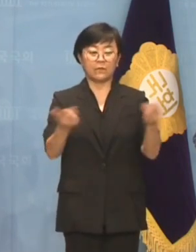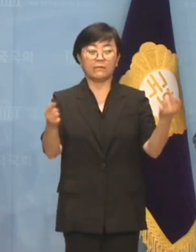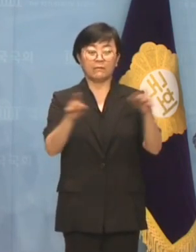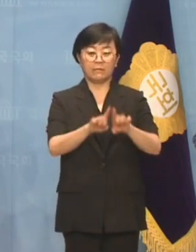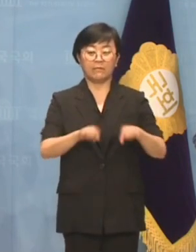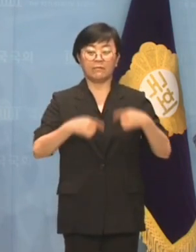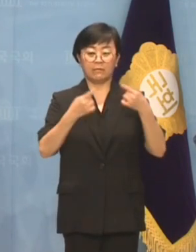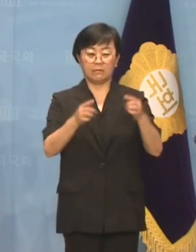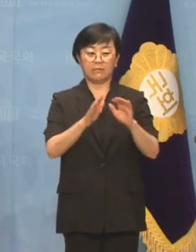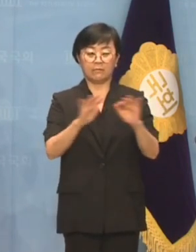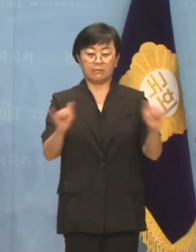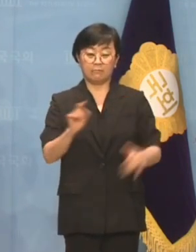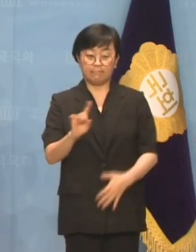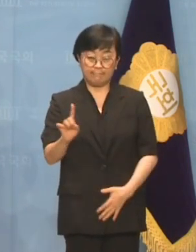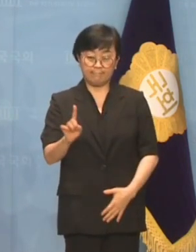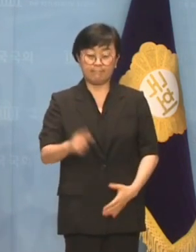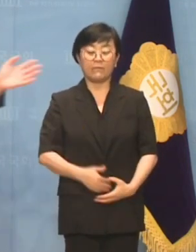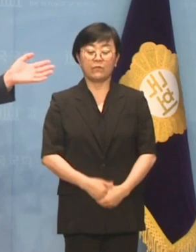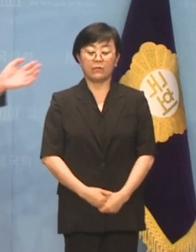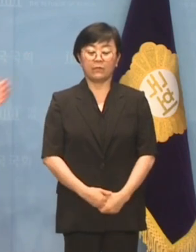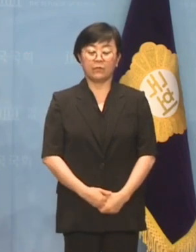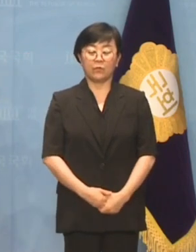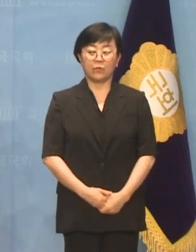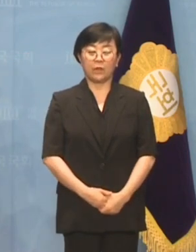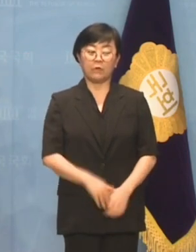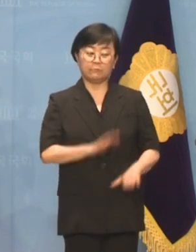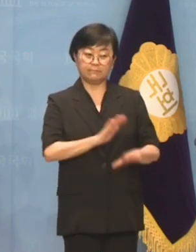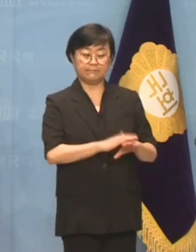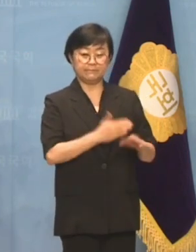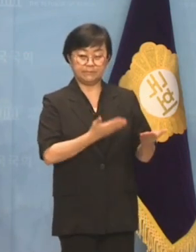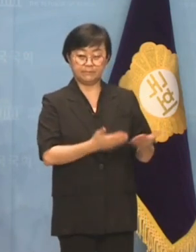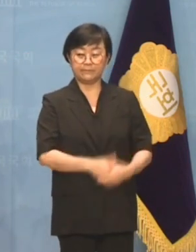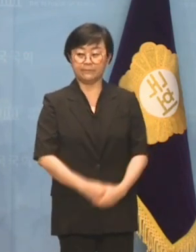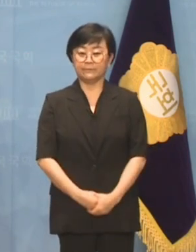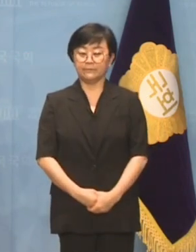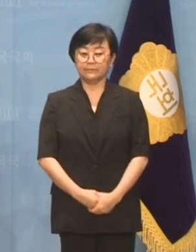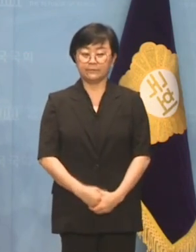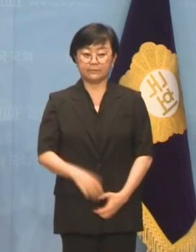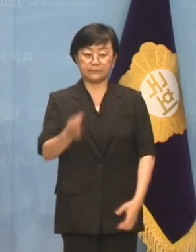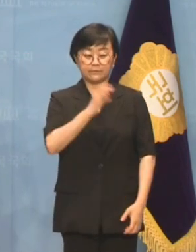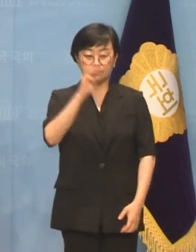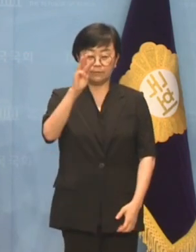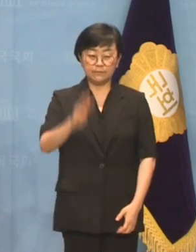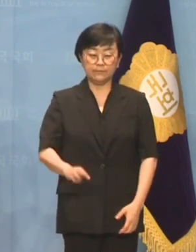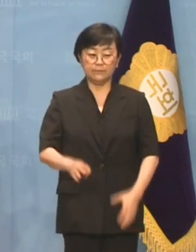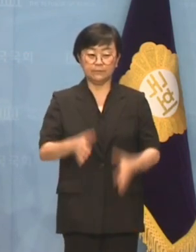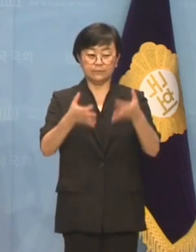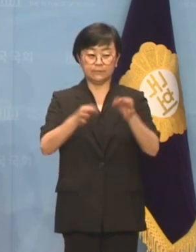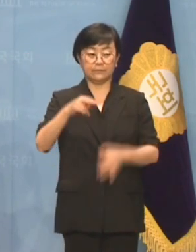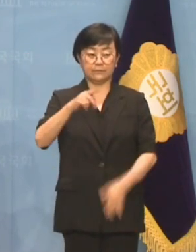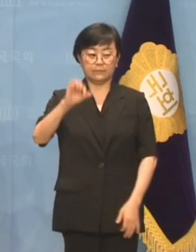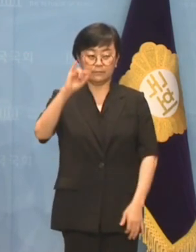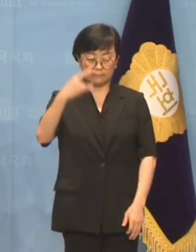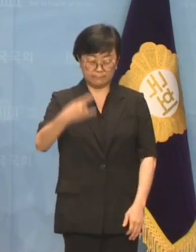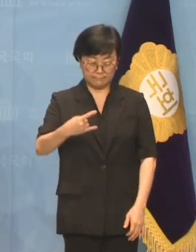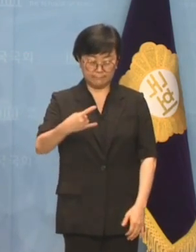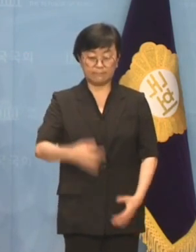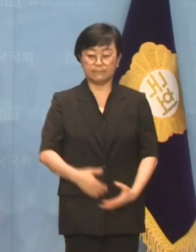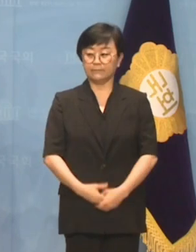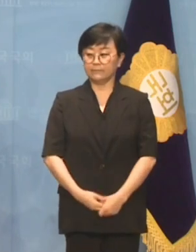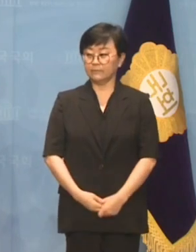함께 해주신 의원님들 소개를 해드리겠습니다. 제 좌측으로 부천시 병의 김상희 의원님 함께하고